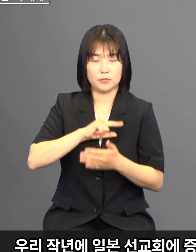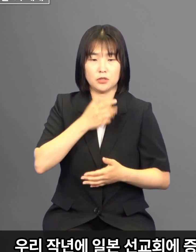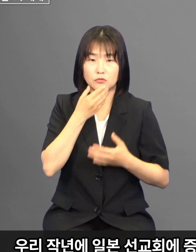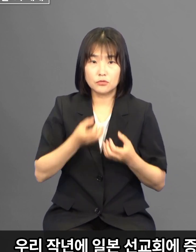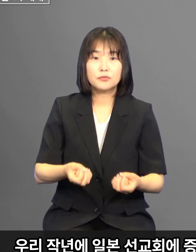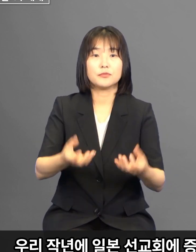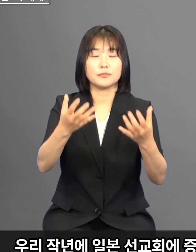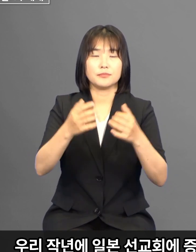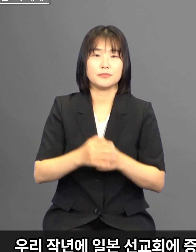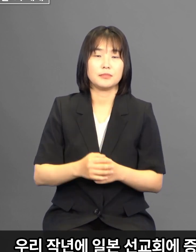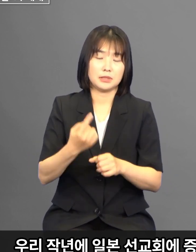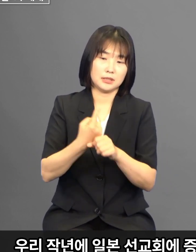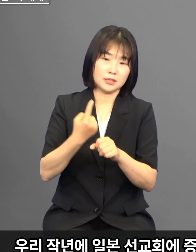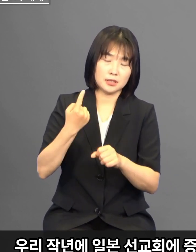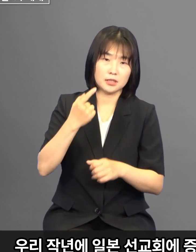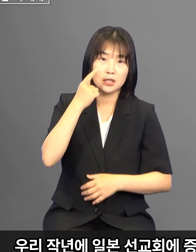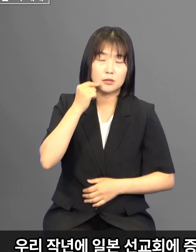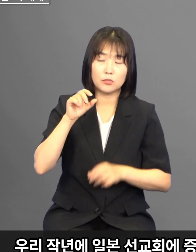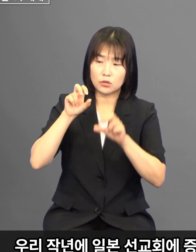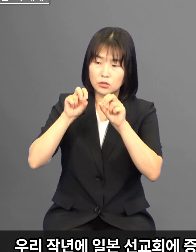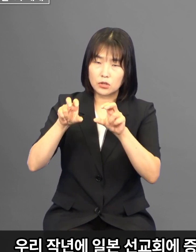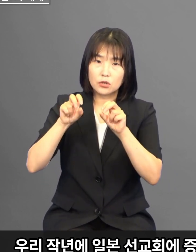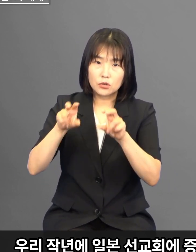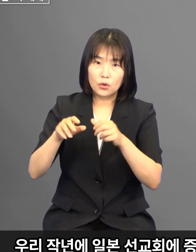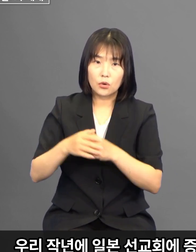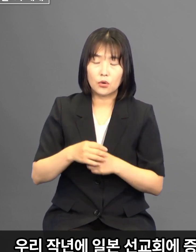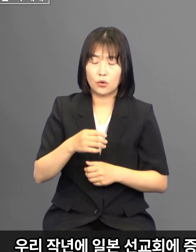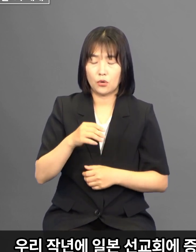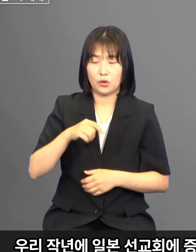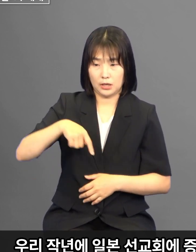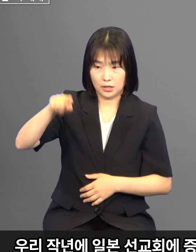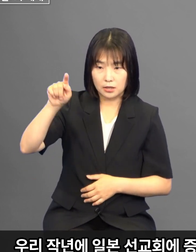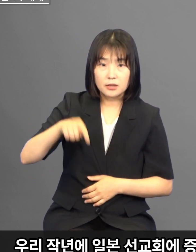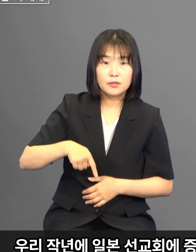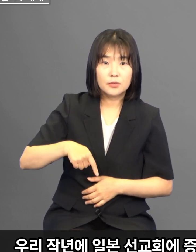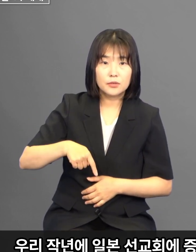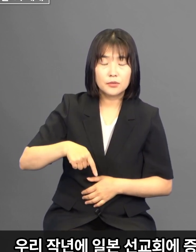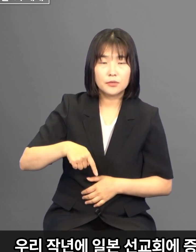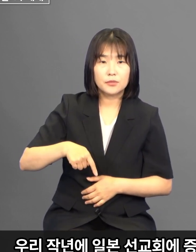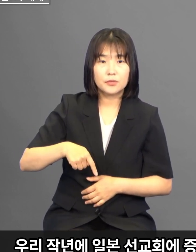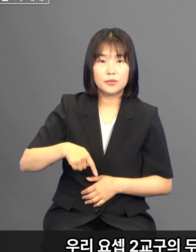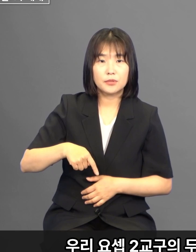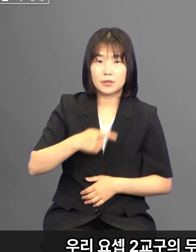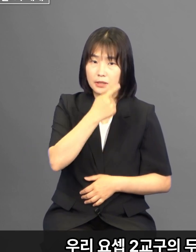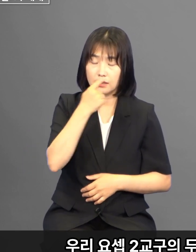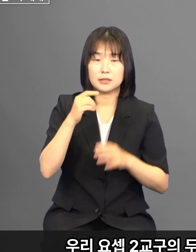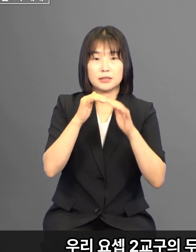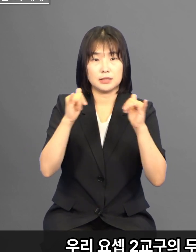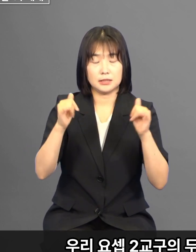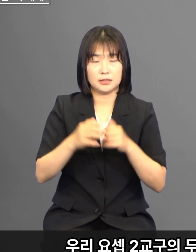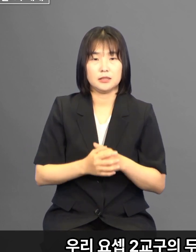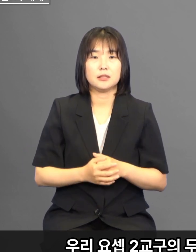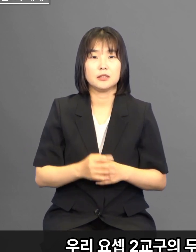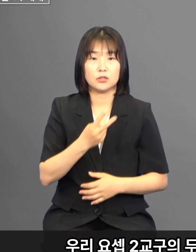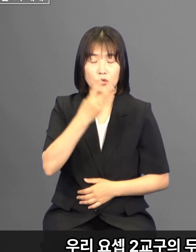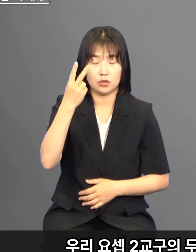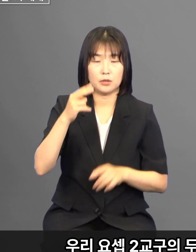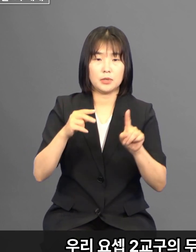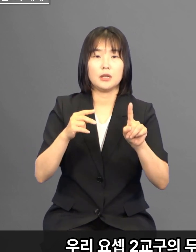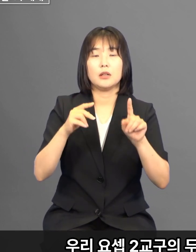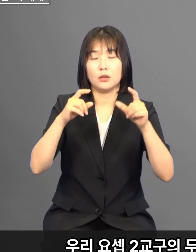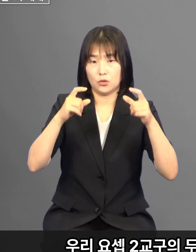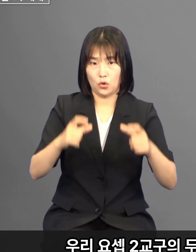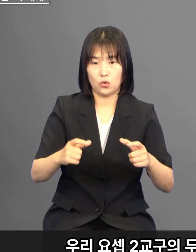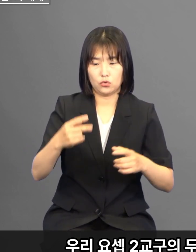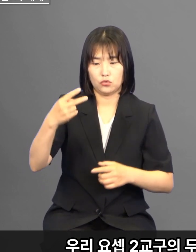우리 작년에 일본 선교회 증인으로 가셔서 선교하시고 돌아오셨는데 우리 요셉 이교구의 두지수